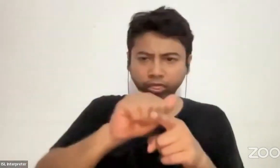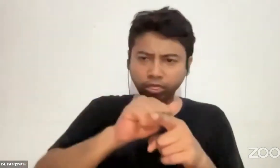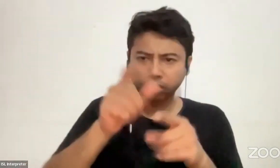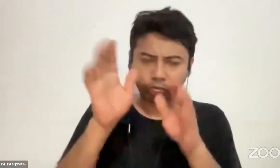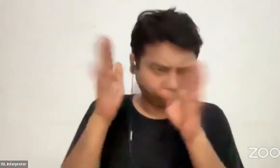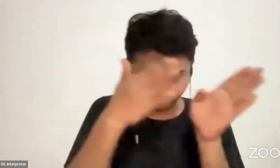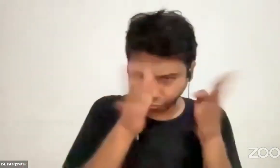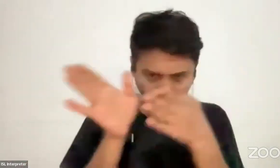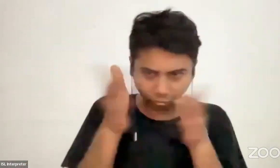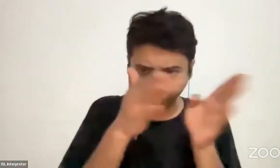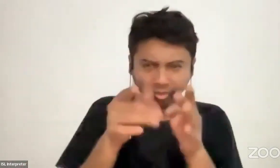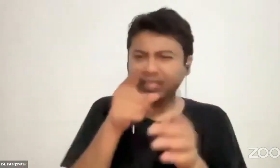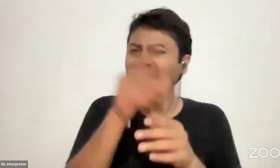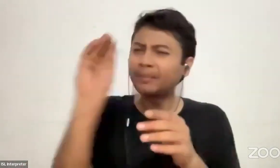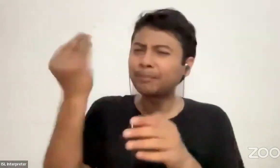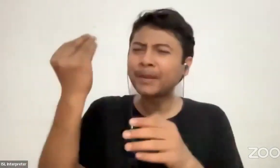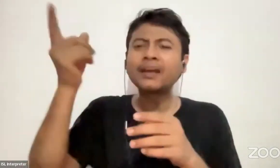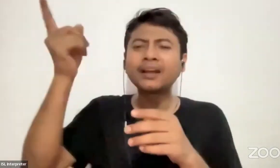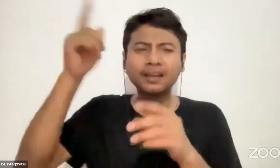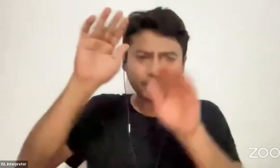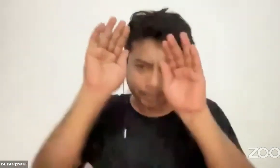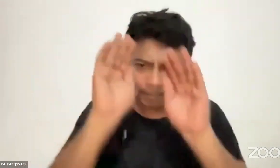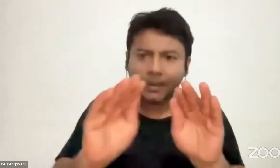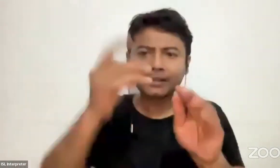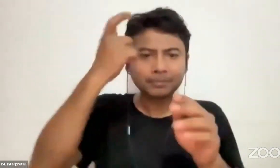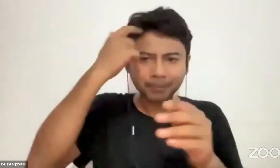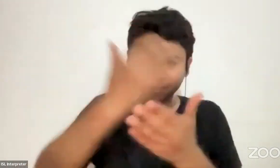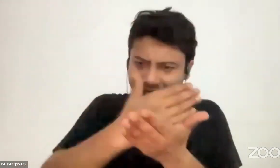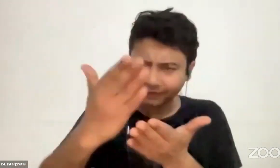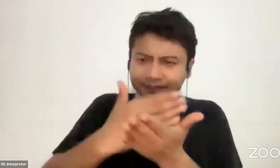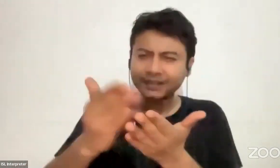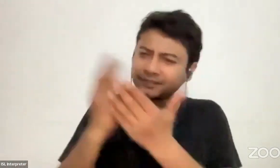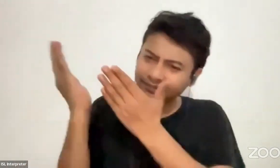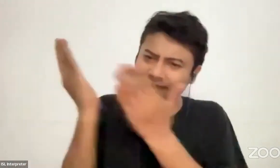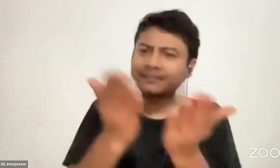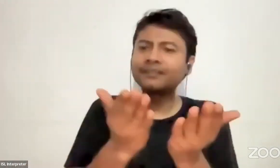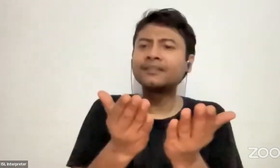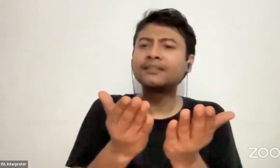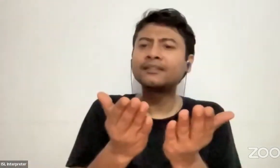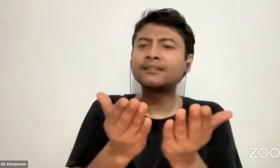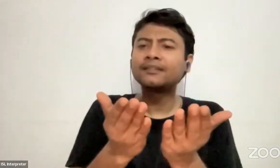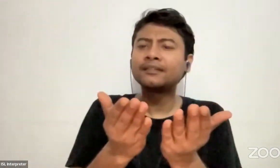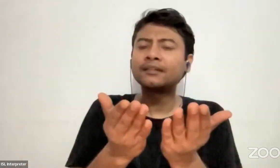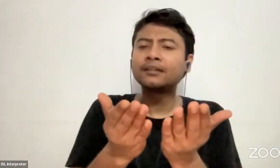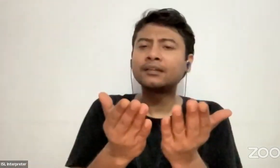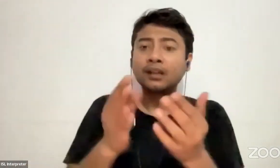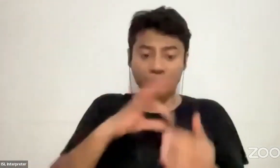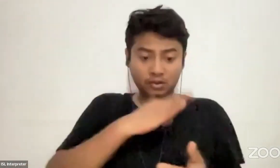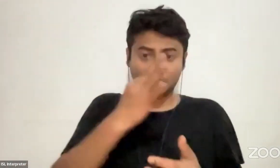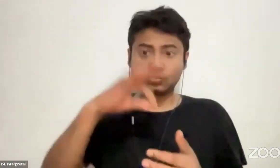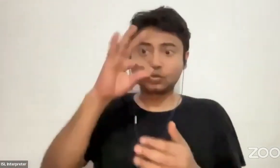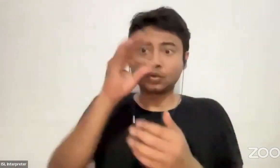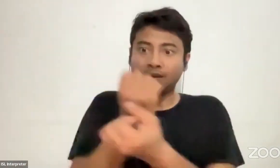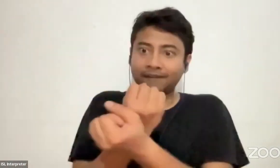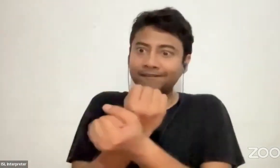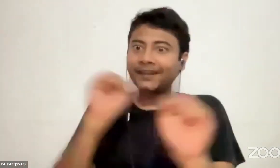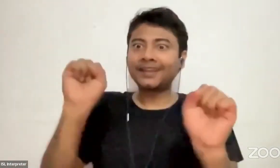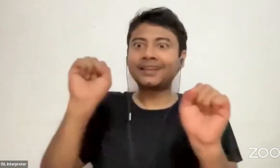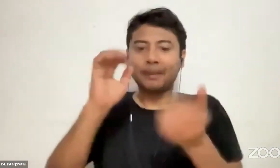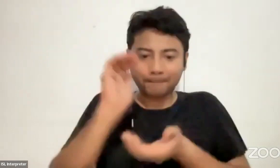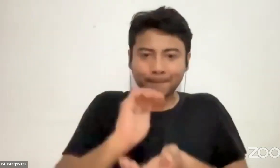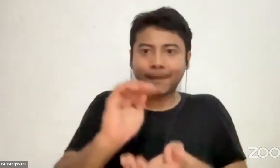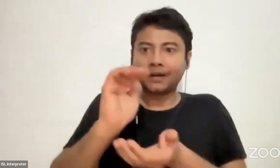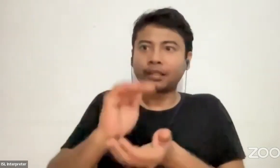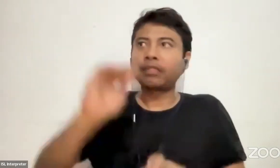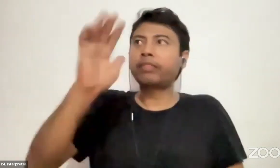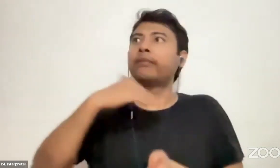देवी देवताओं के पास? अगर आपको प्राप्त करने पर ही उनकी मुक्ति हो सकती है तो वो देवी देवताओं के पास क्यों जाने देते हूँ? तो भगवान